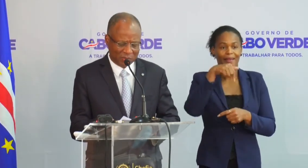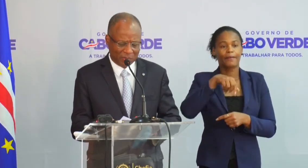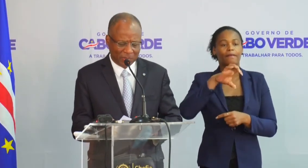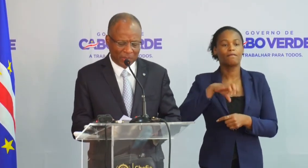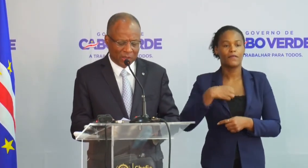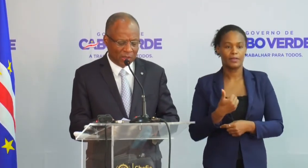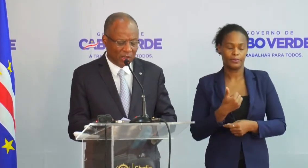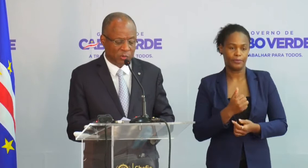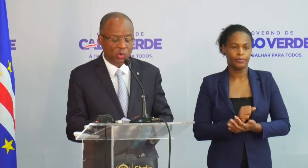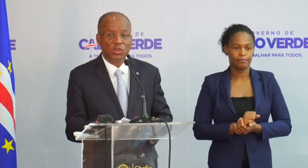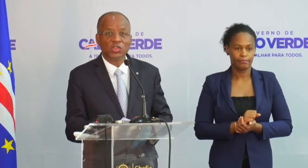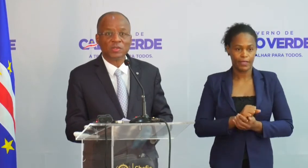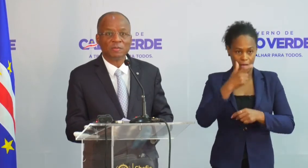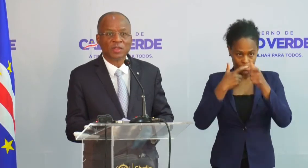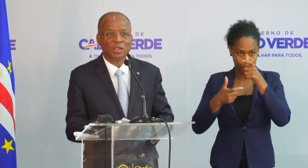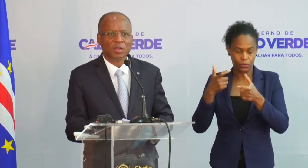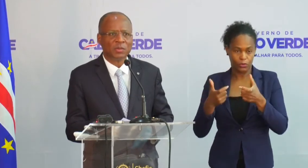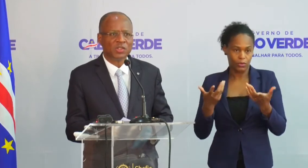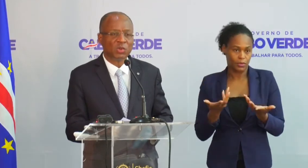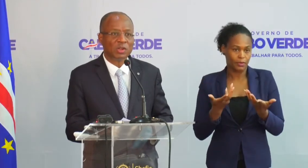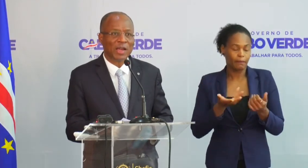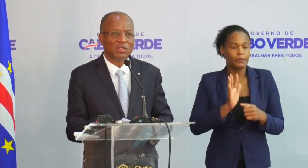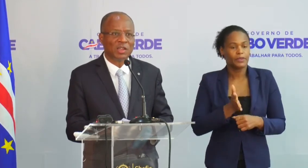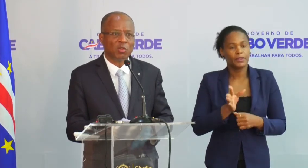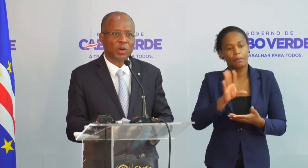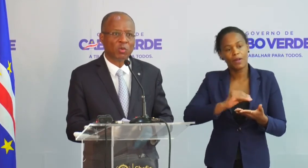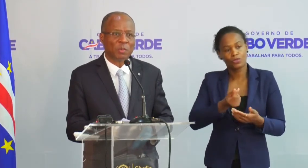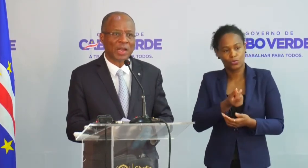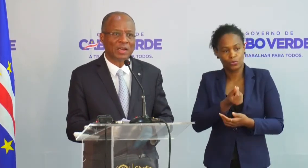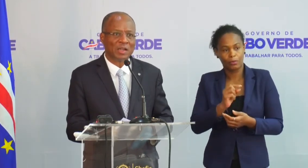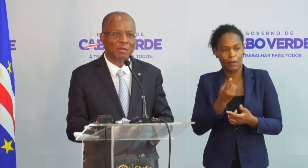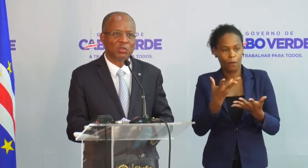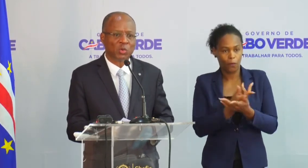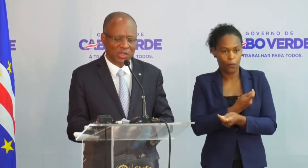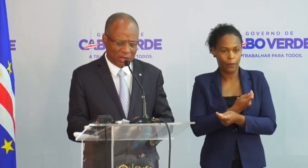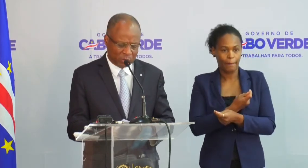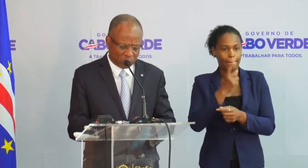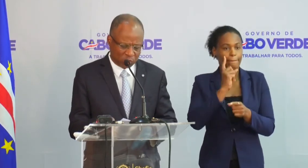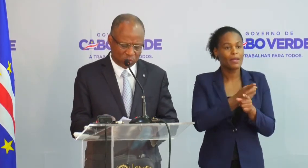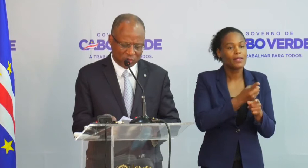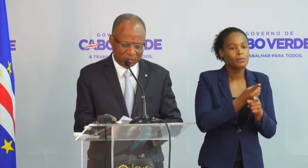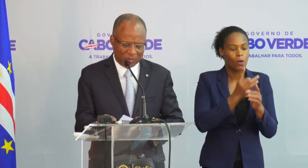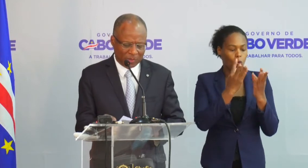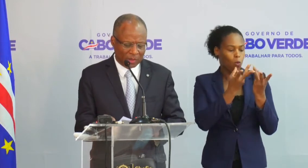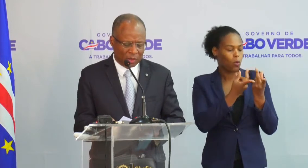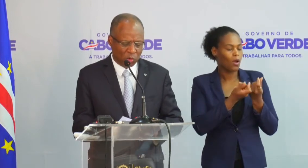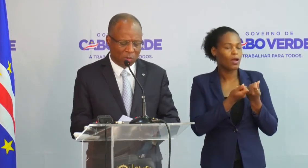Verde. As pessoas precisam de mais dinheiro para comprar a mesma quantidade de produtos.